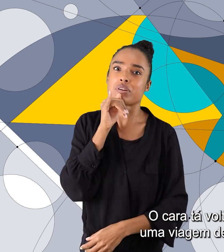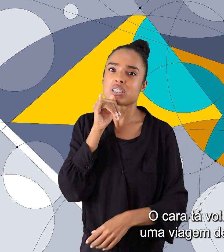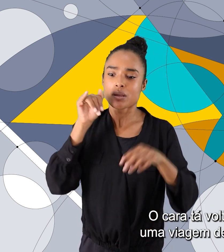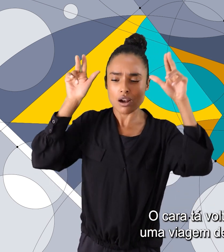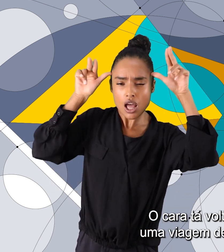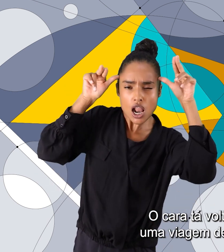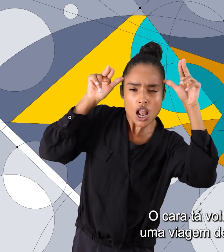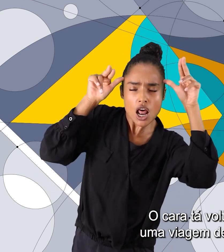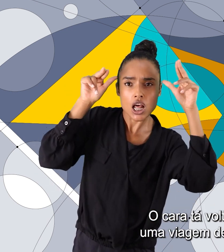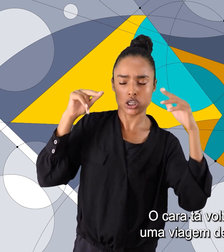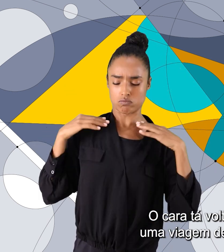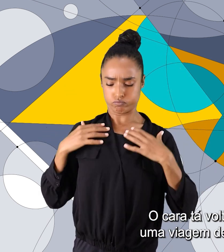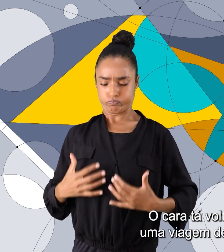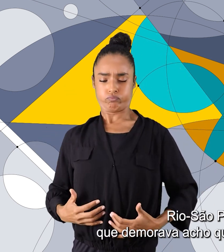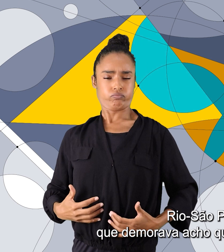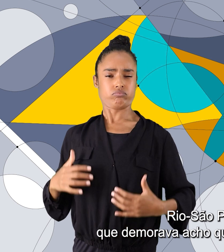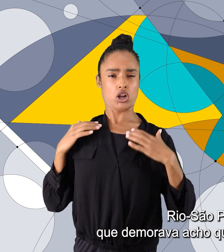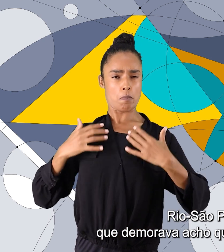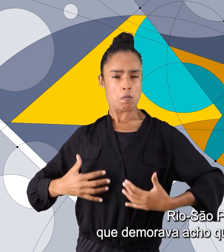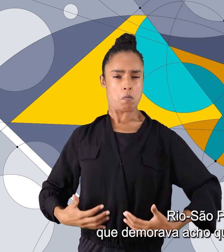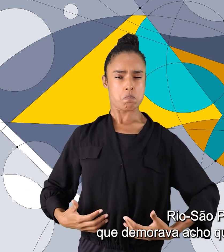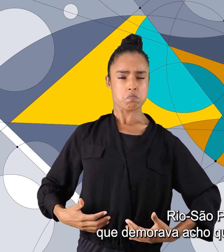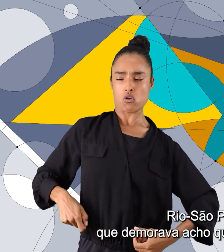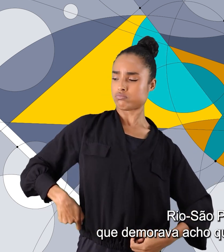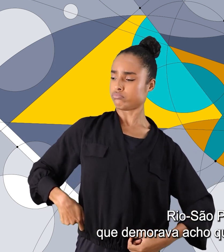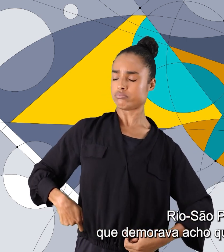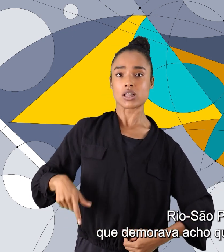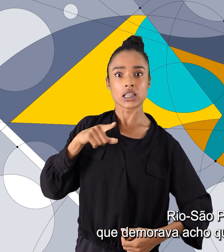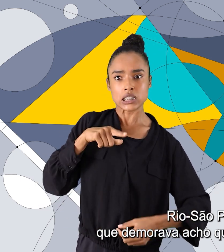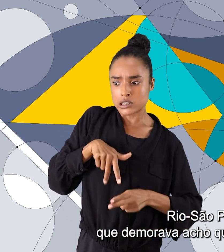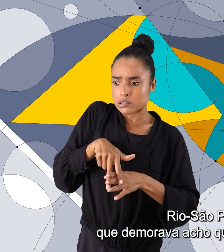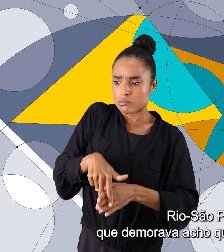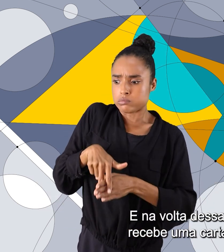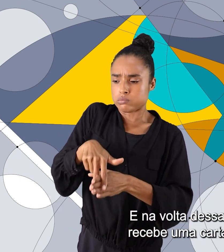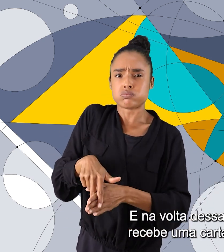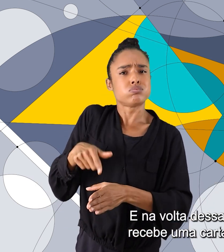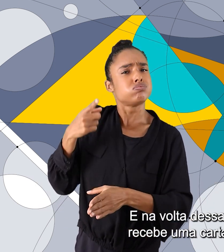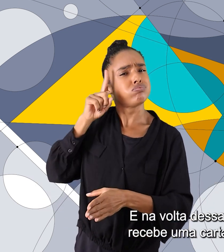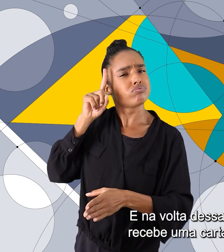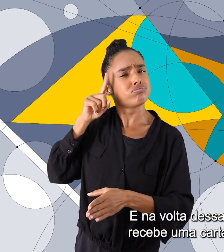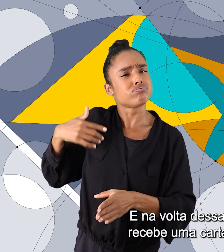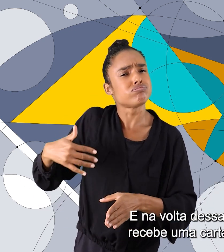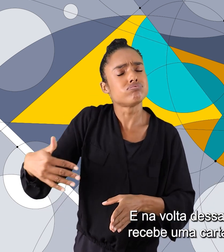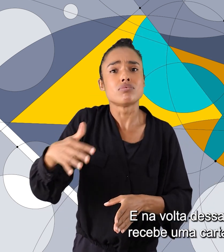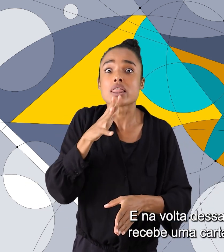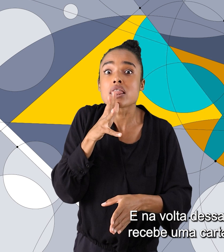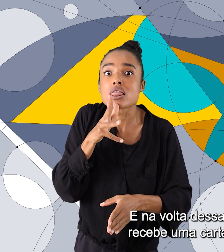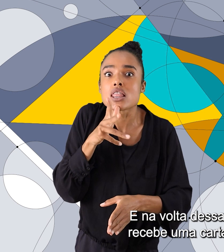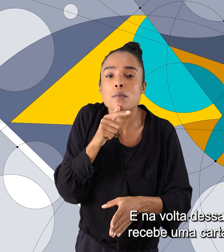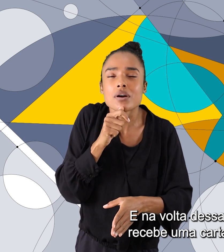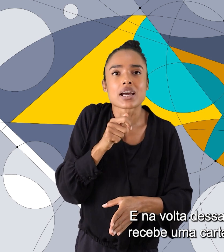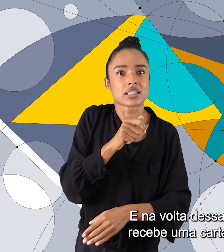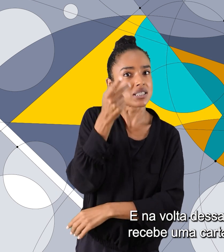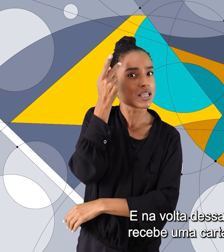cara tá voltando uma viagem de dias, né, Rio-São Paulo, que demorava acho que 2 ou 3 dias. E na volta dessa